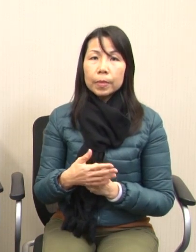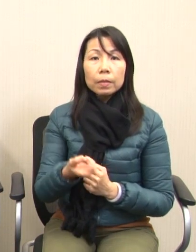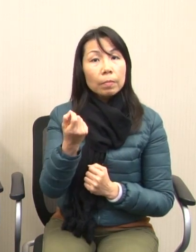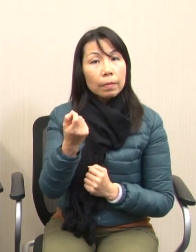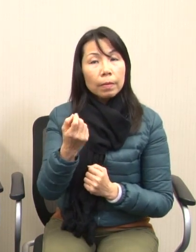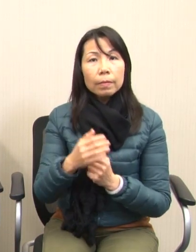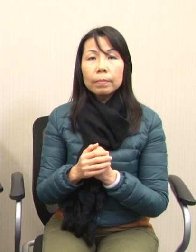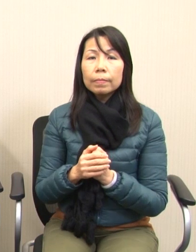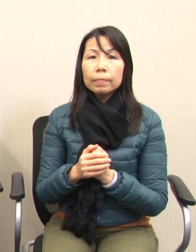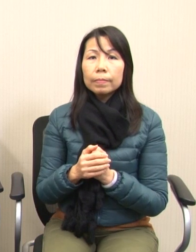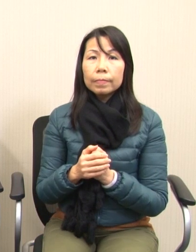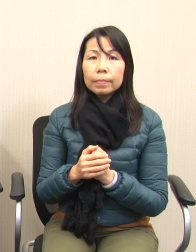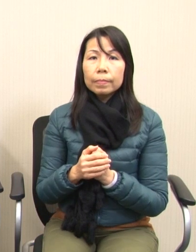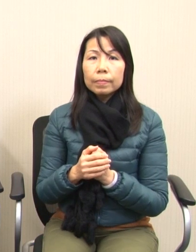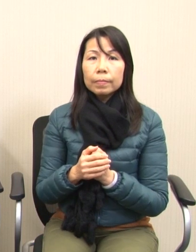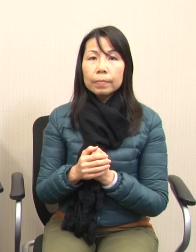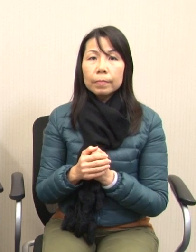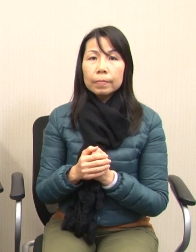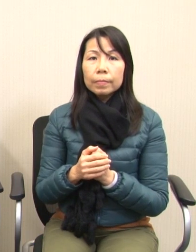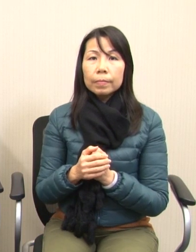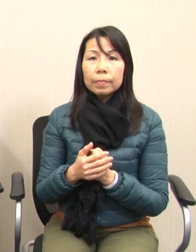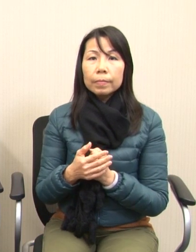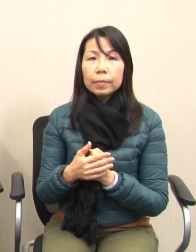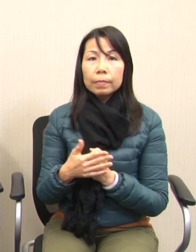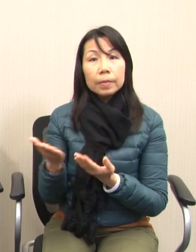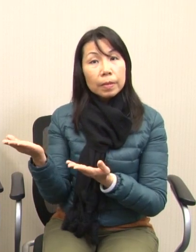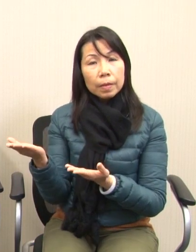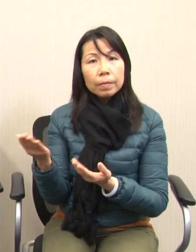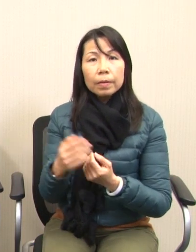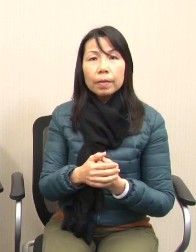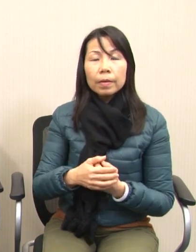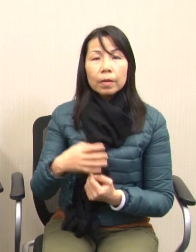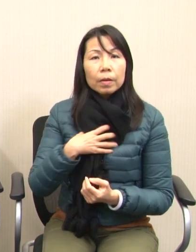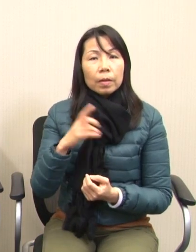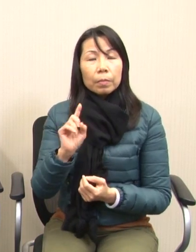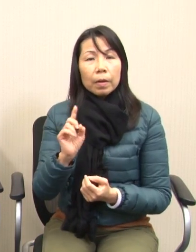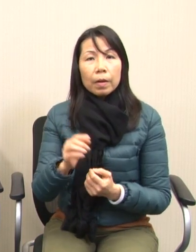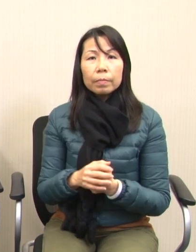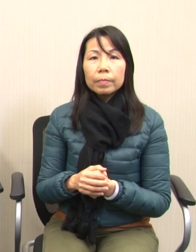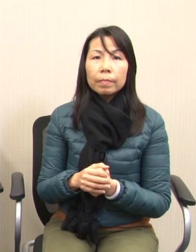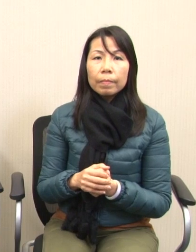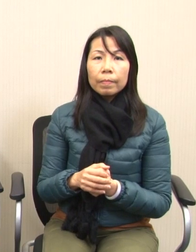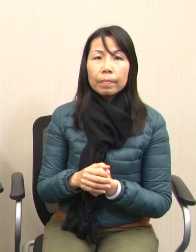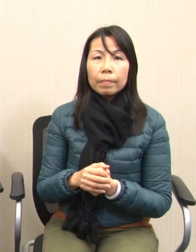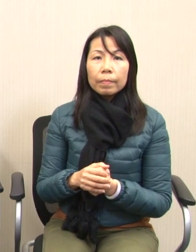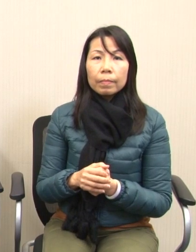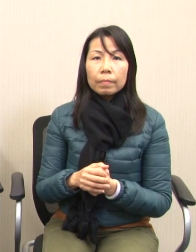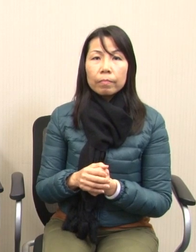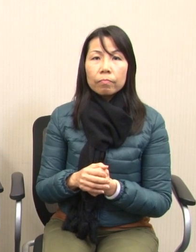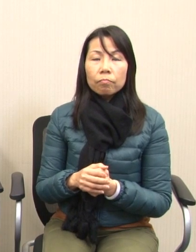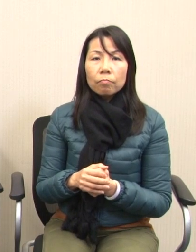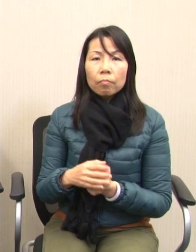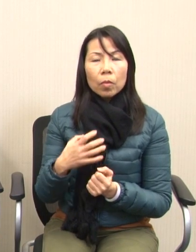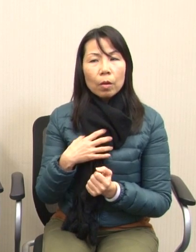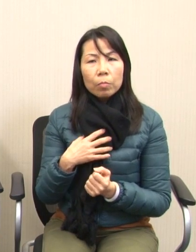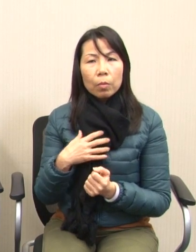單。毛先生有什麼 說？哇，交這麼大的波，即係我諗經歷